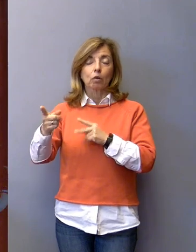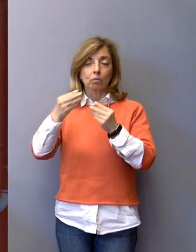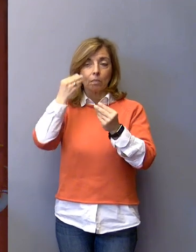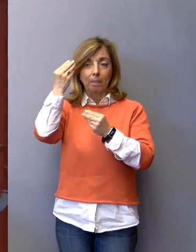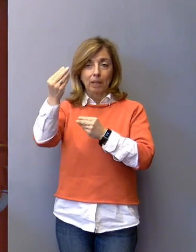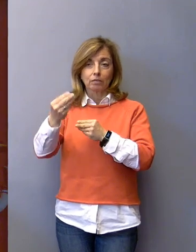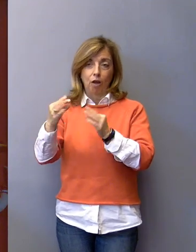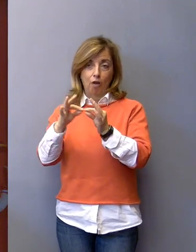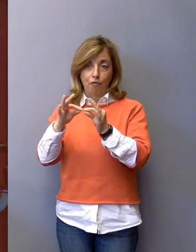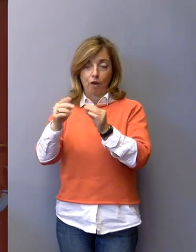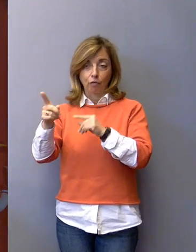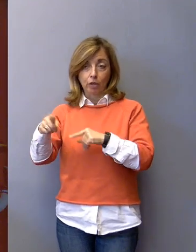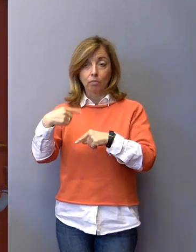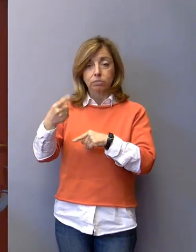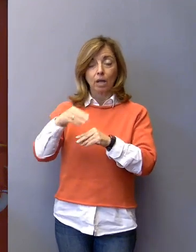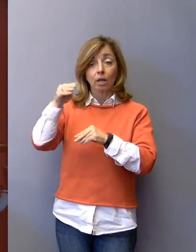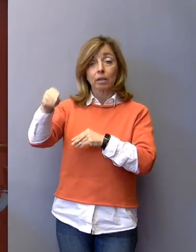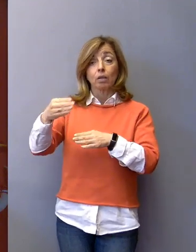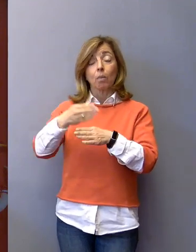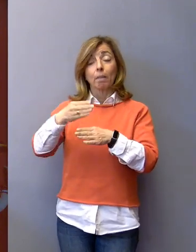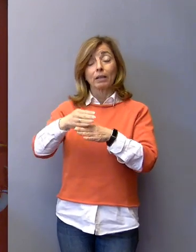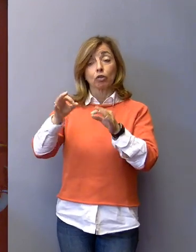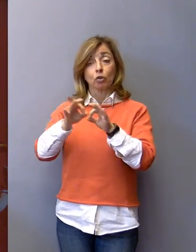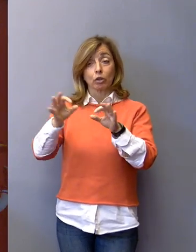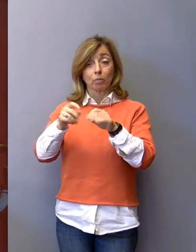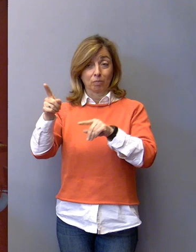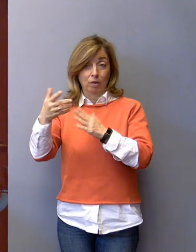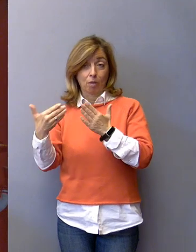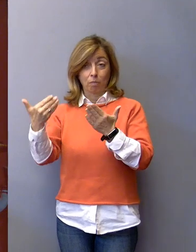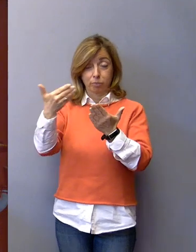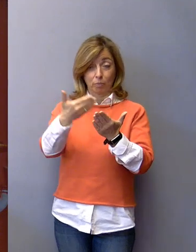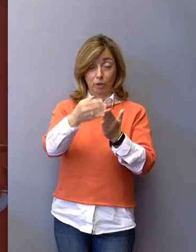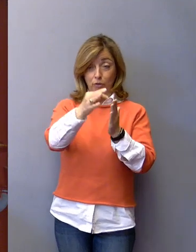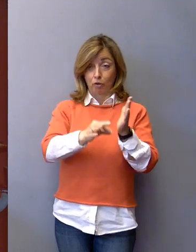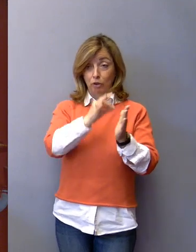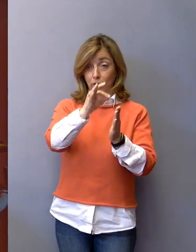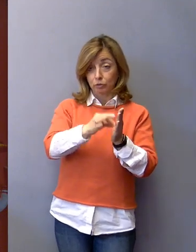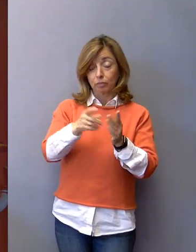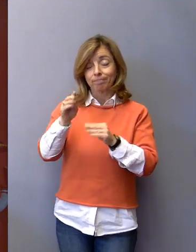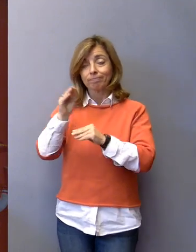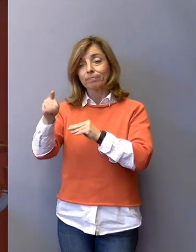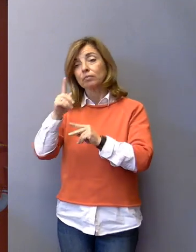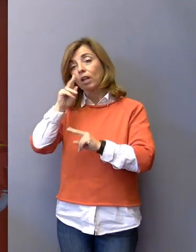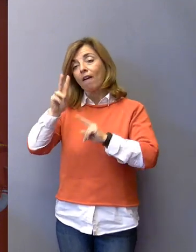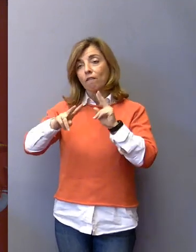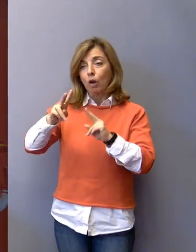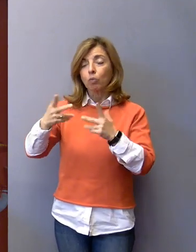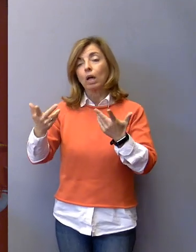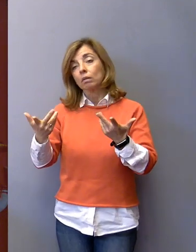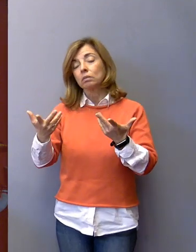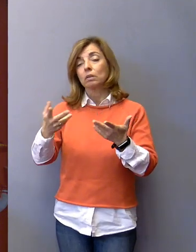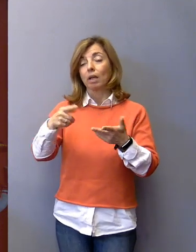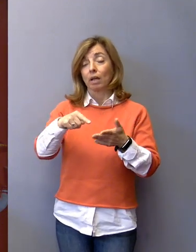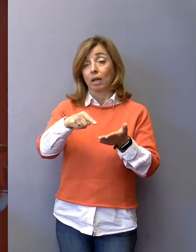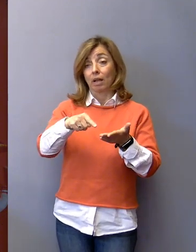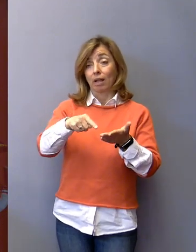in particolare in quanto proponente l'ordine del giorno di diciamo valutare eventualmente se approvare o meno è questa